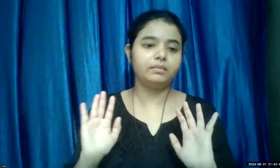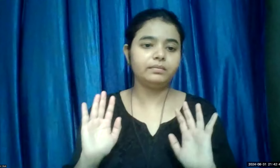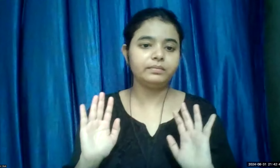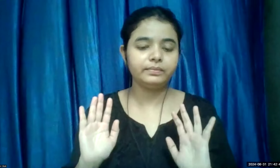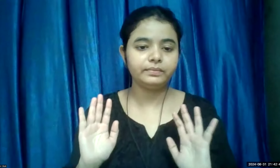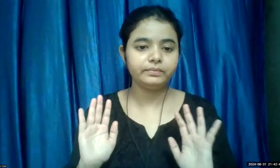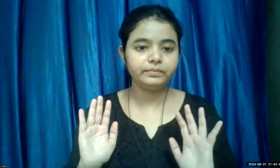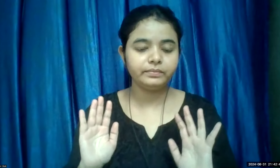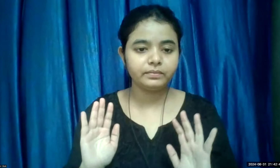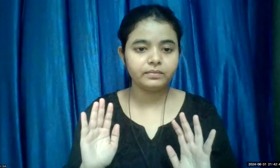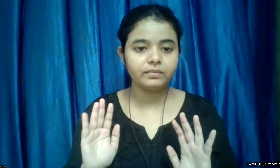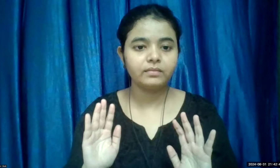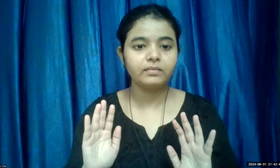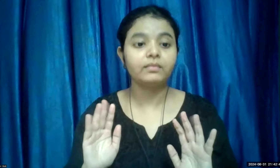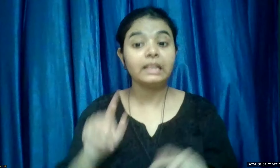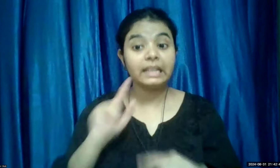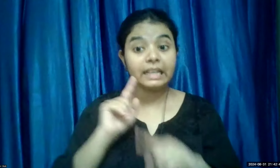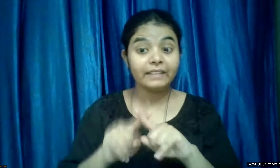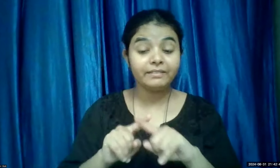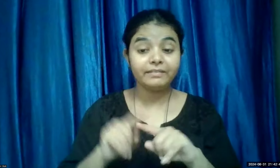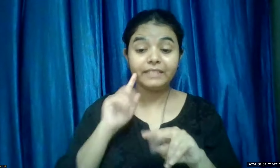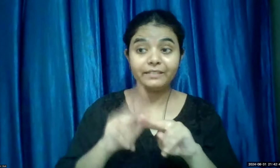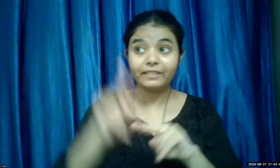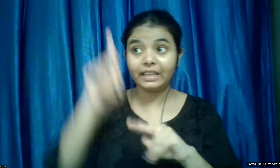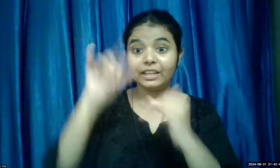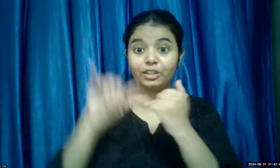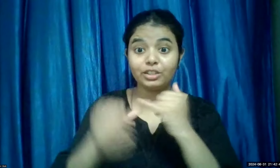से हमको इस संसार में आना भी नहीं पड़ेगा।